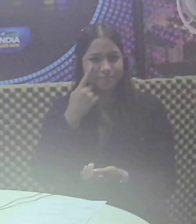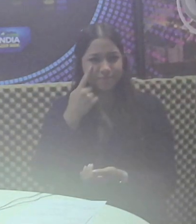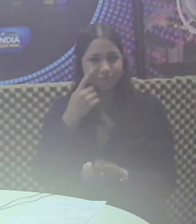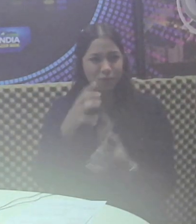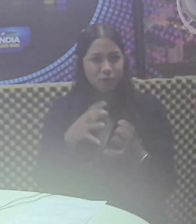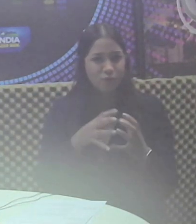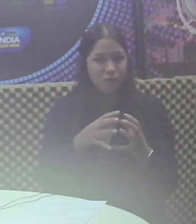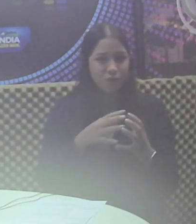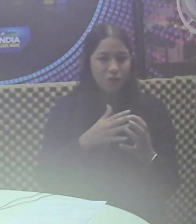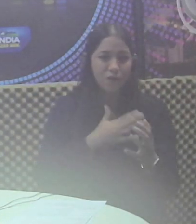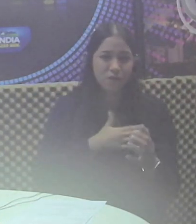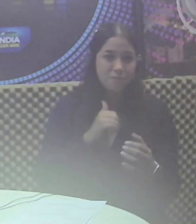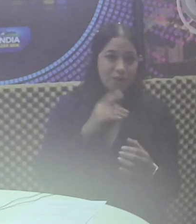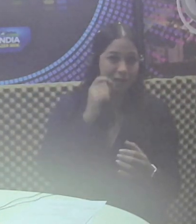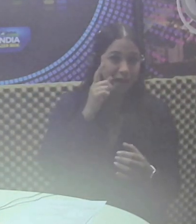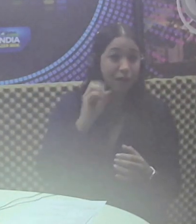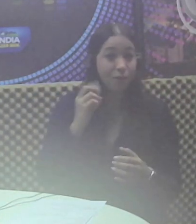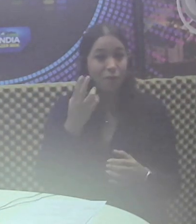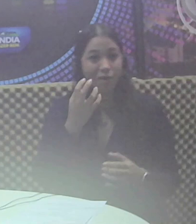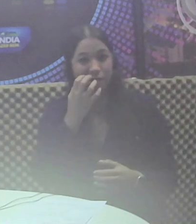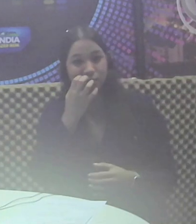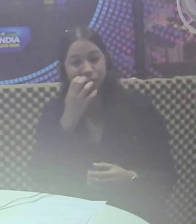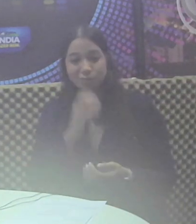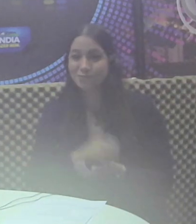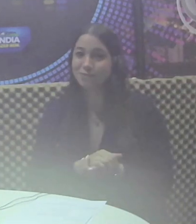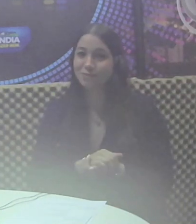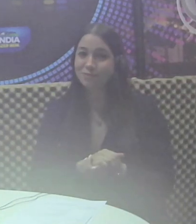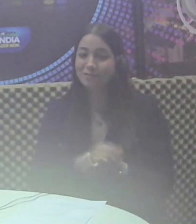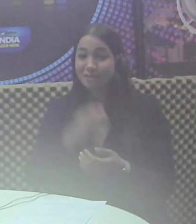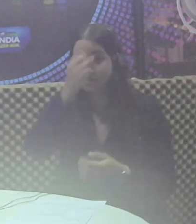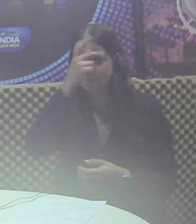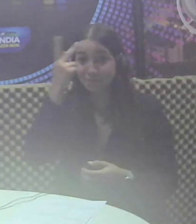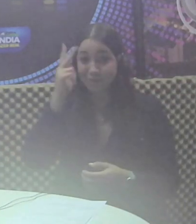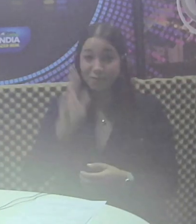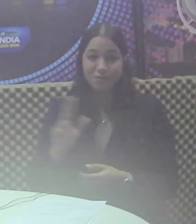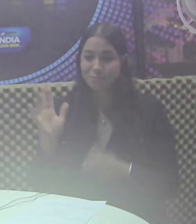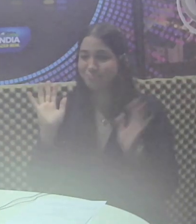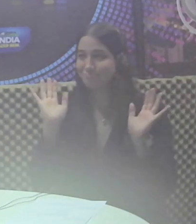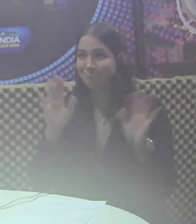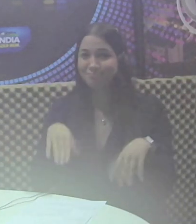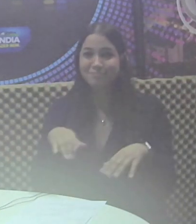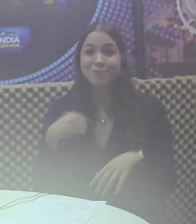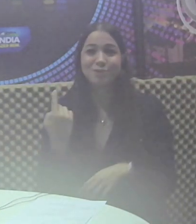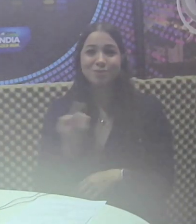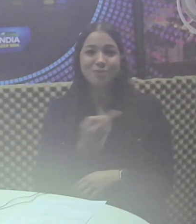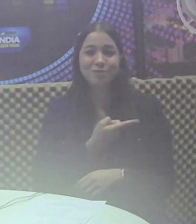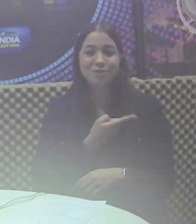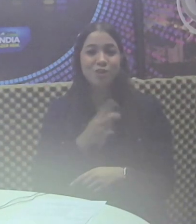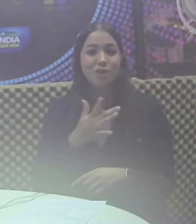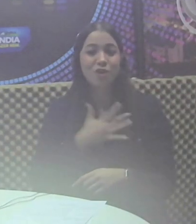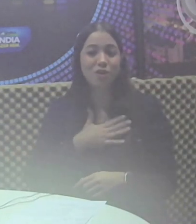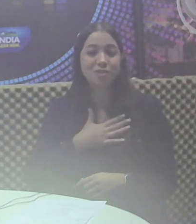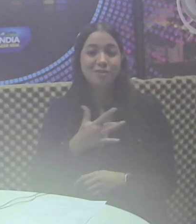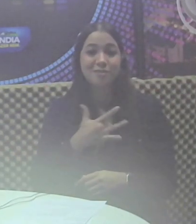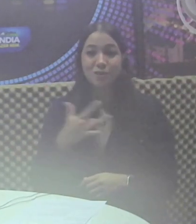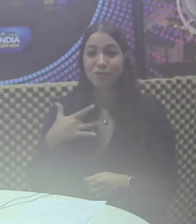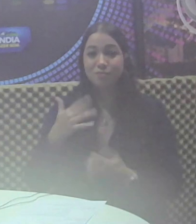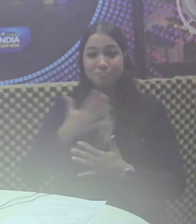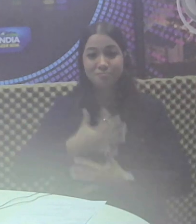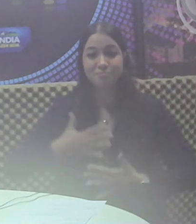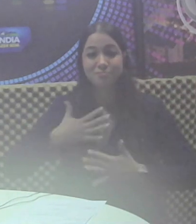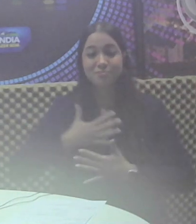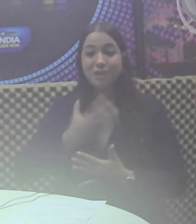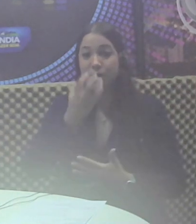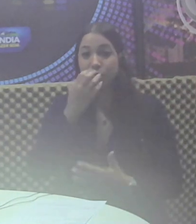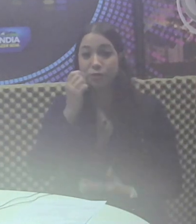dos gatinhos ou do time dos doguinhos? Para a Prefeitura de Uberlândia isso não importa, a gente é do time da saúde e do bem-estar animal. Por